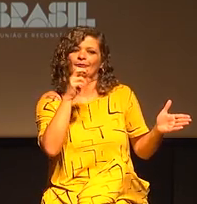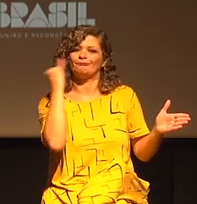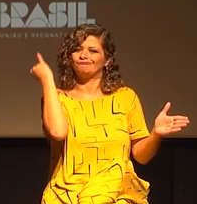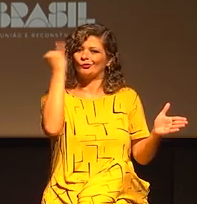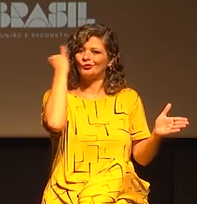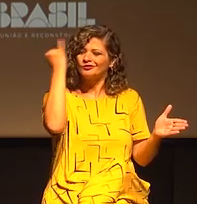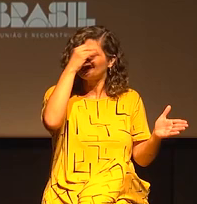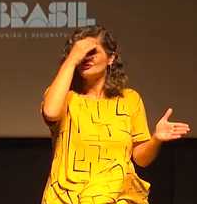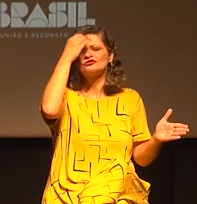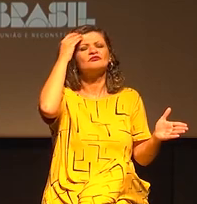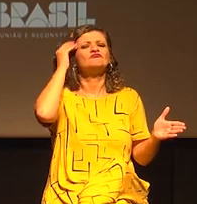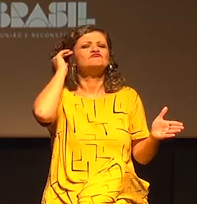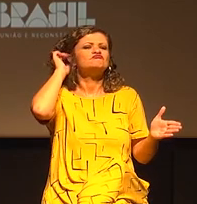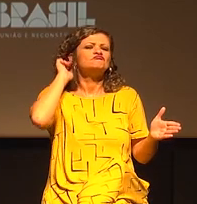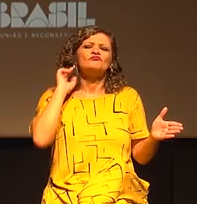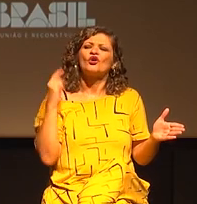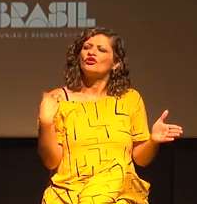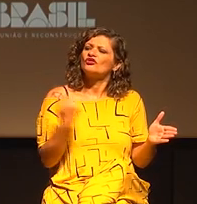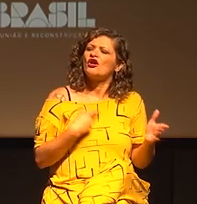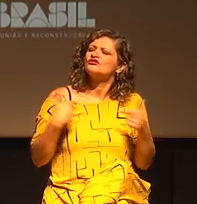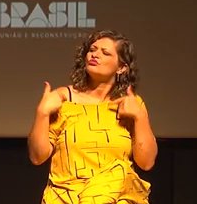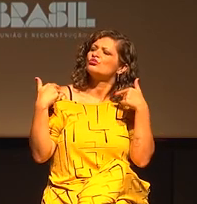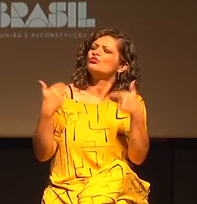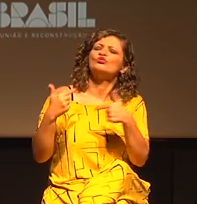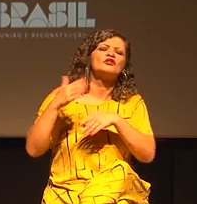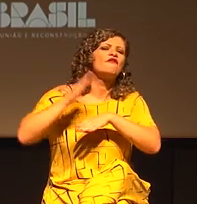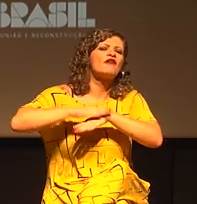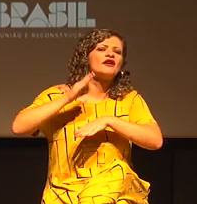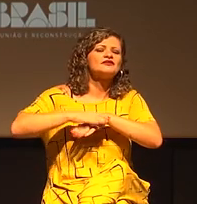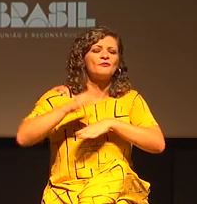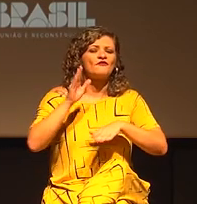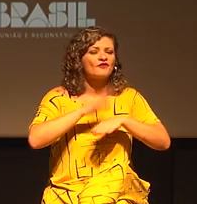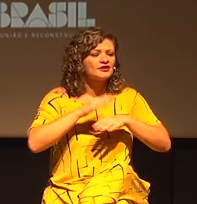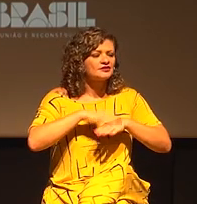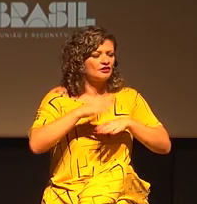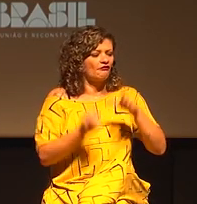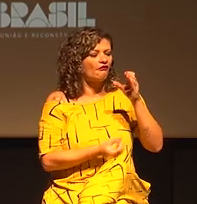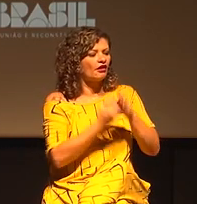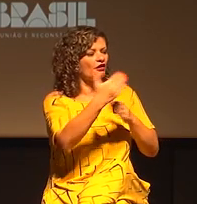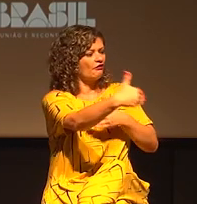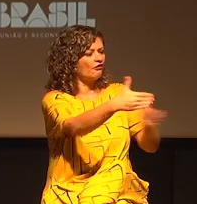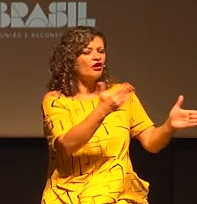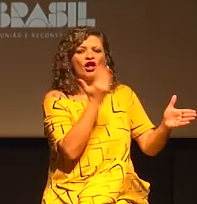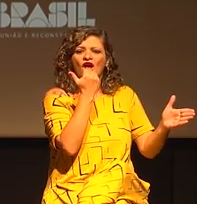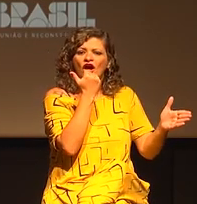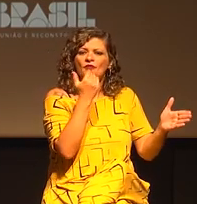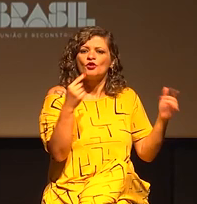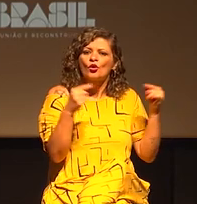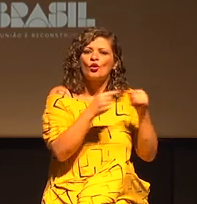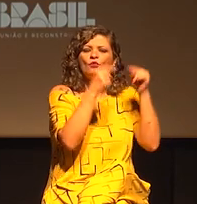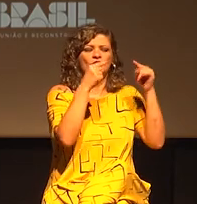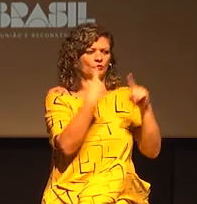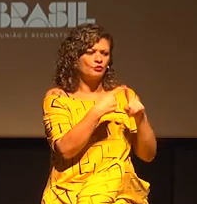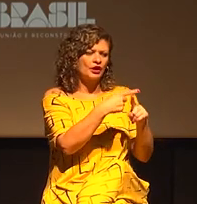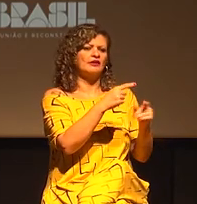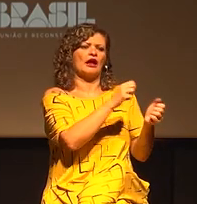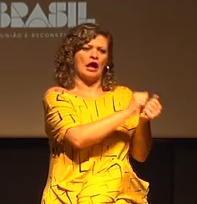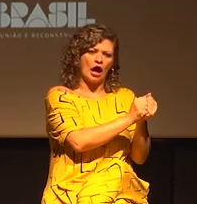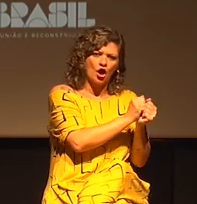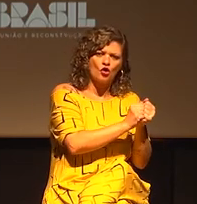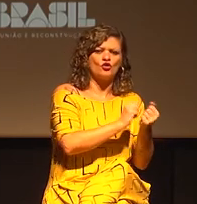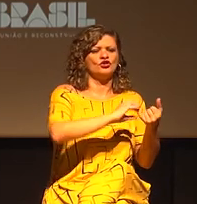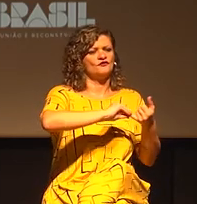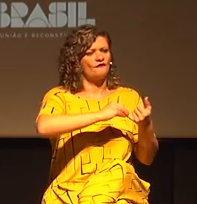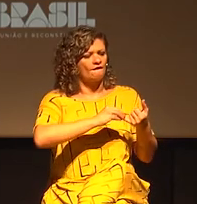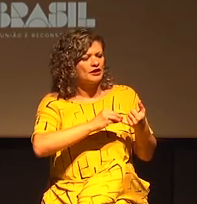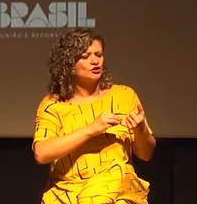e como é qual é a luta que precisa ser feita pra gente construir uma cesta básica que faça mais sentido né porque ali tem a o arroz e o feijão e